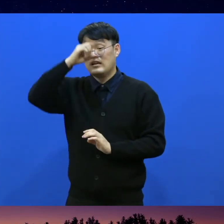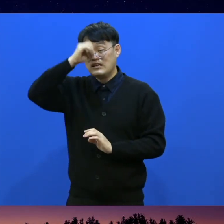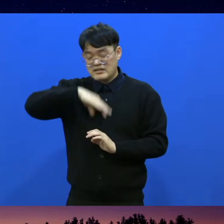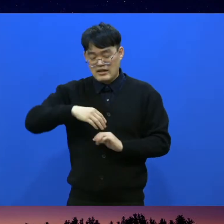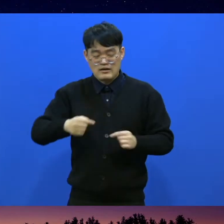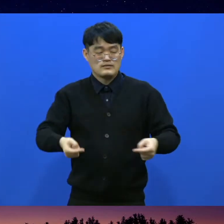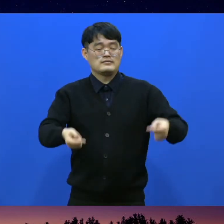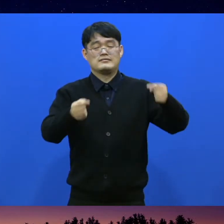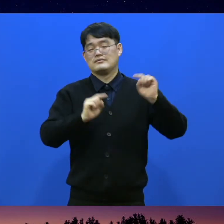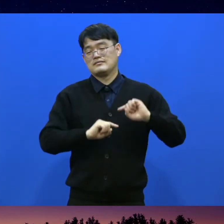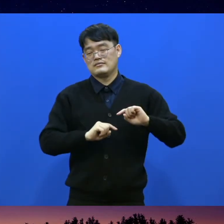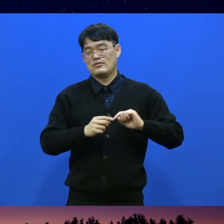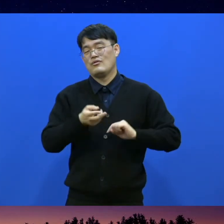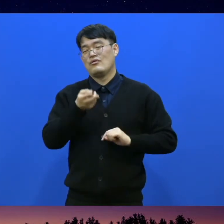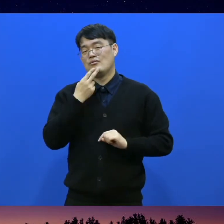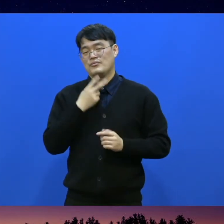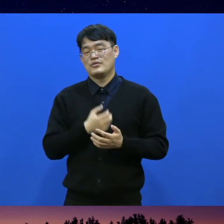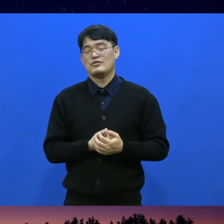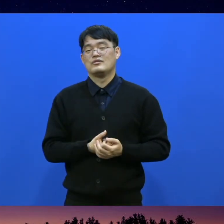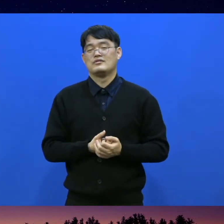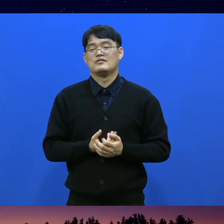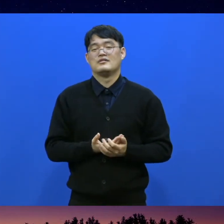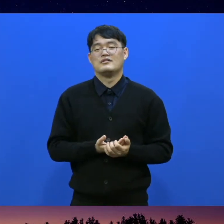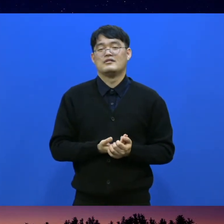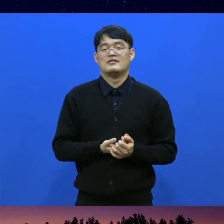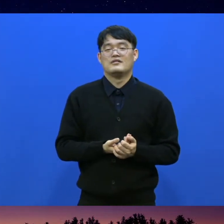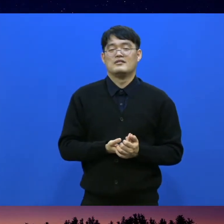사람들이 아니에요.